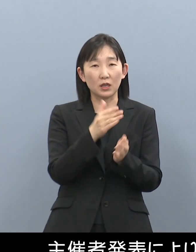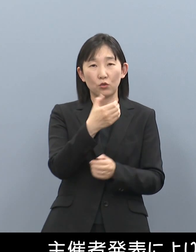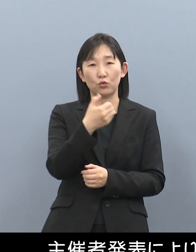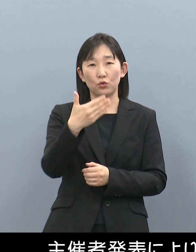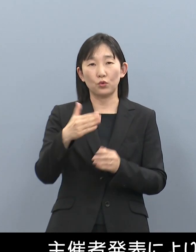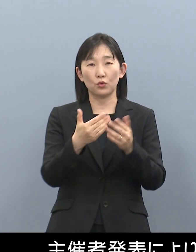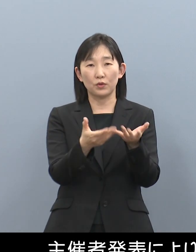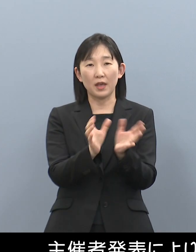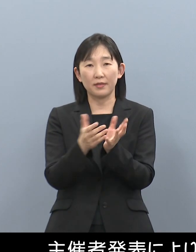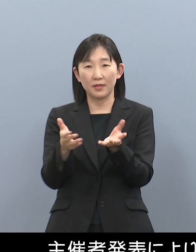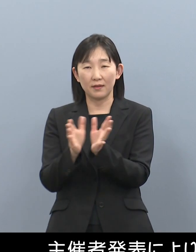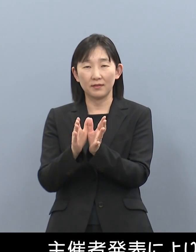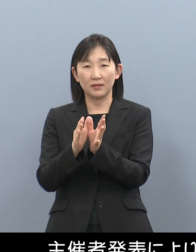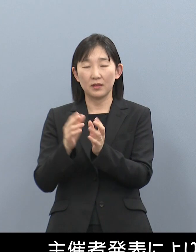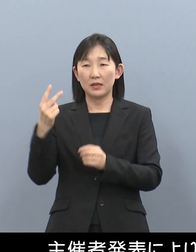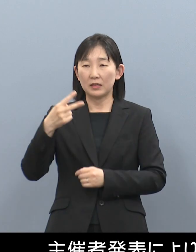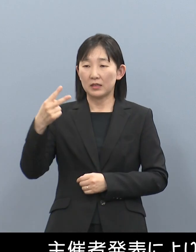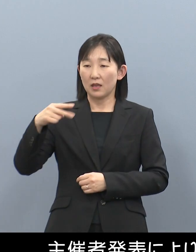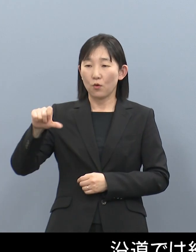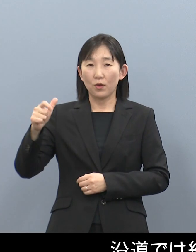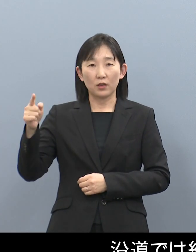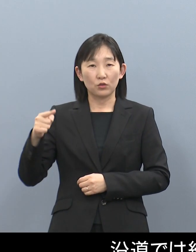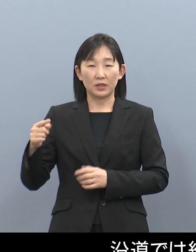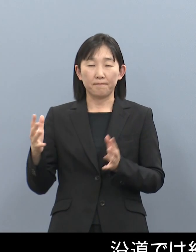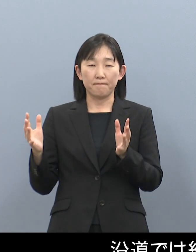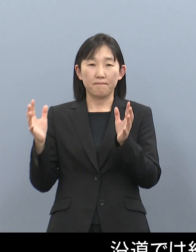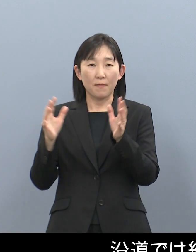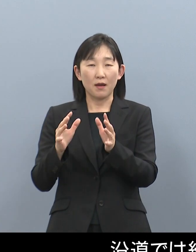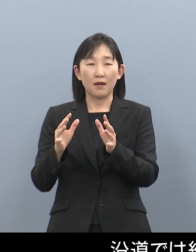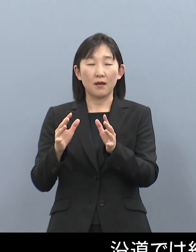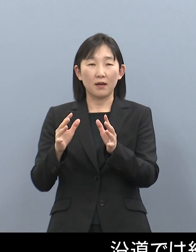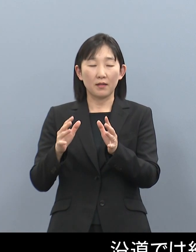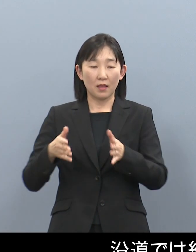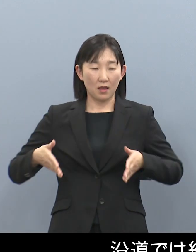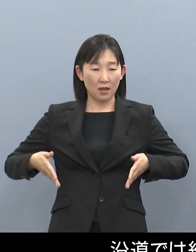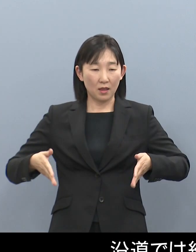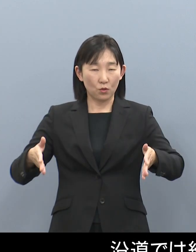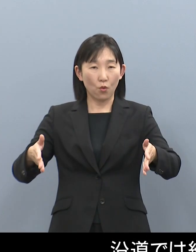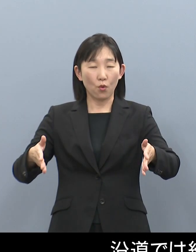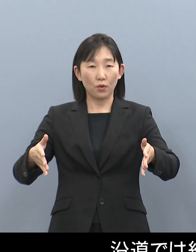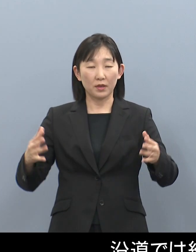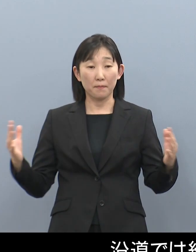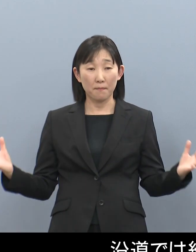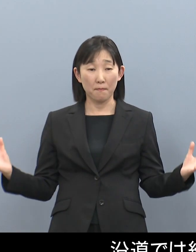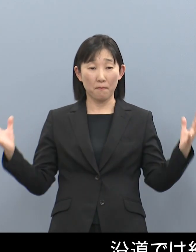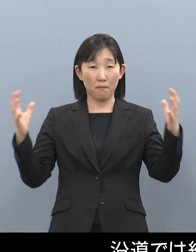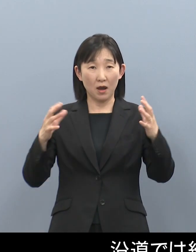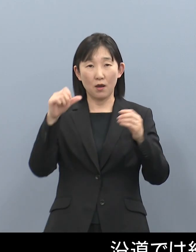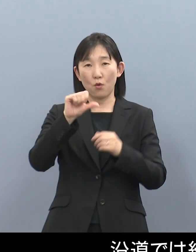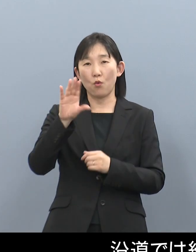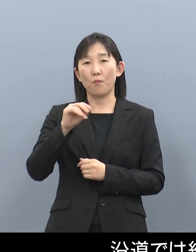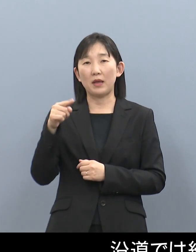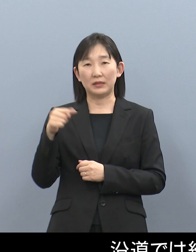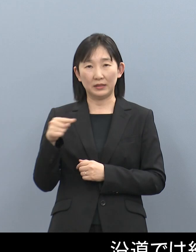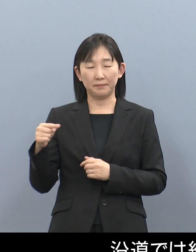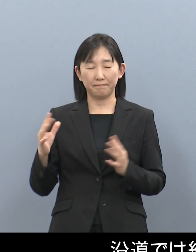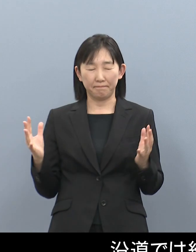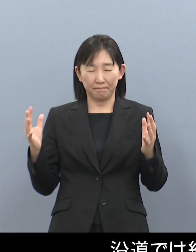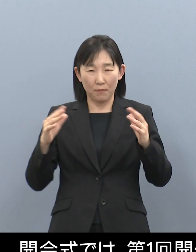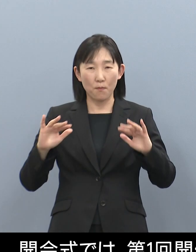約2500名が参加され、沿道では約5万人もの多くの人で賑わったところでございます